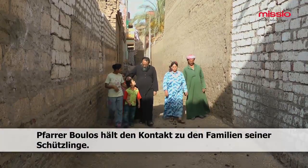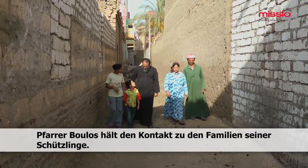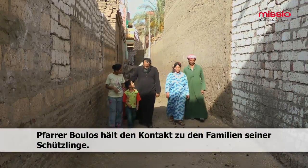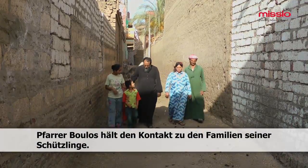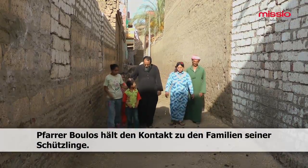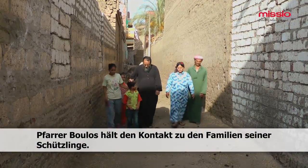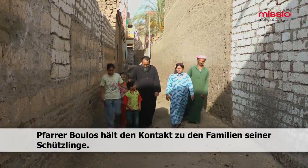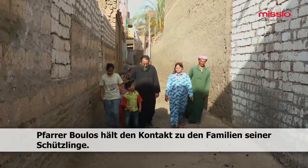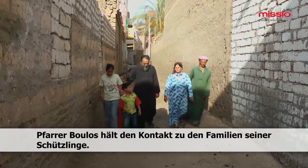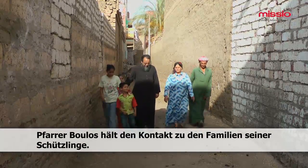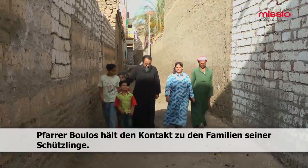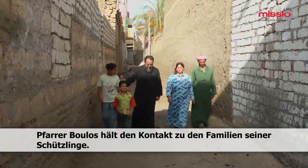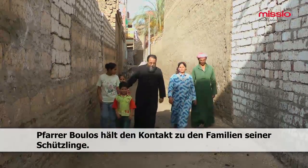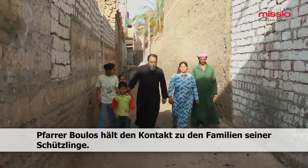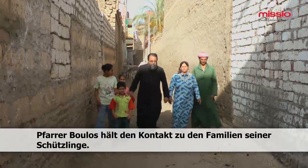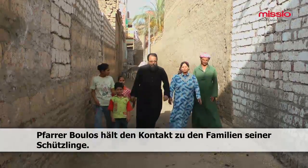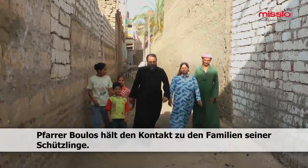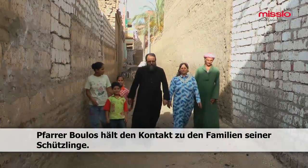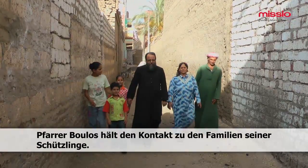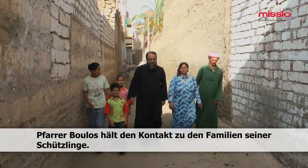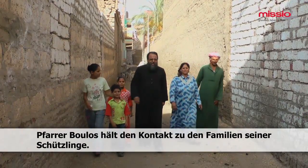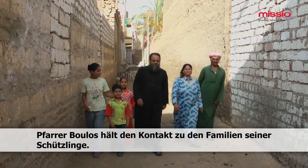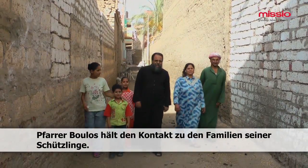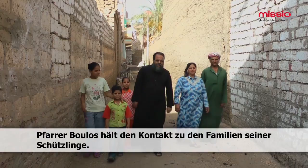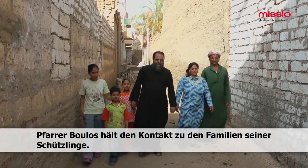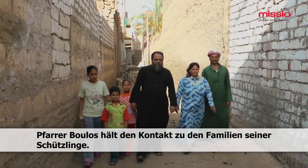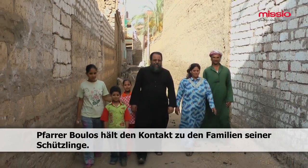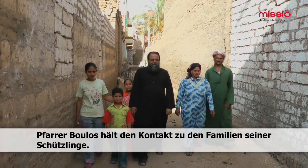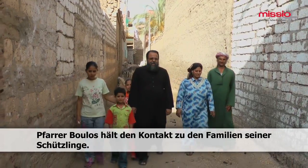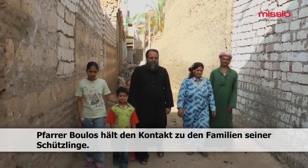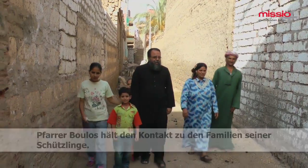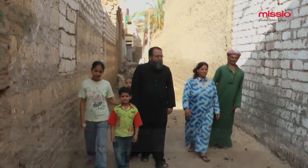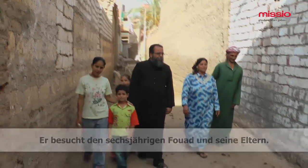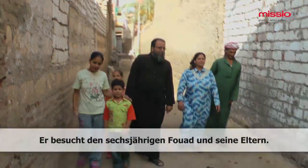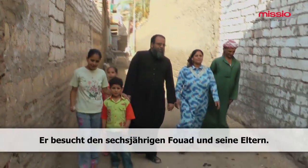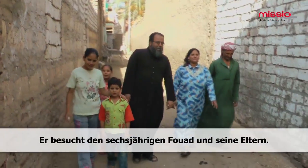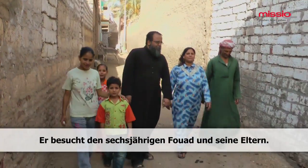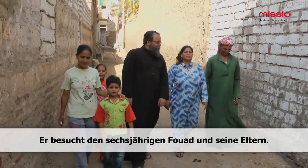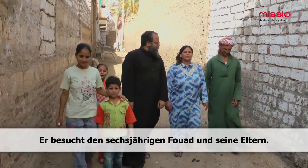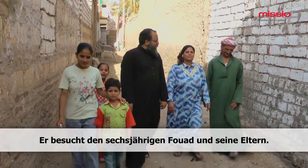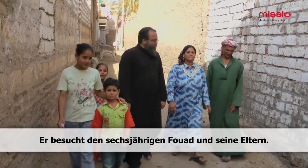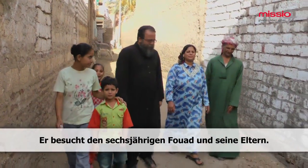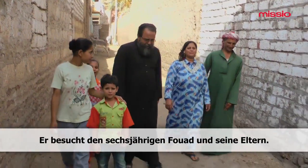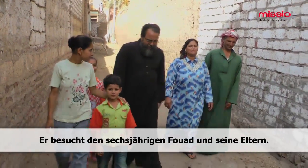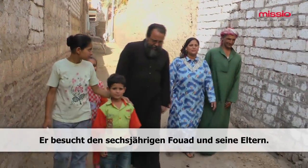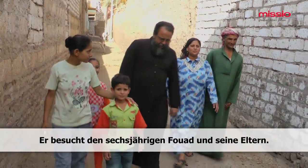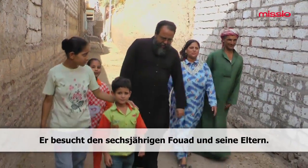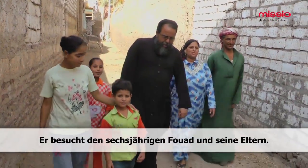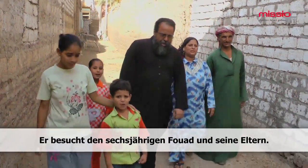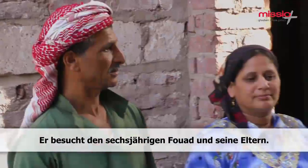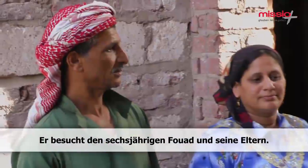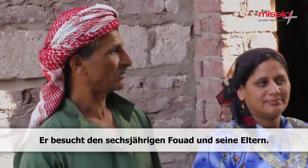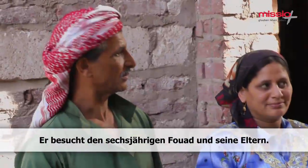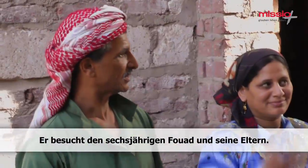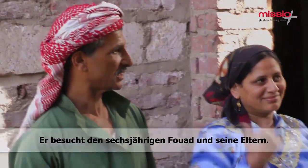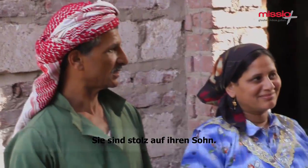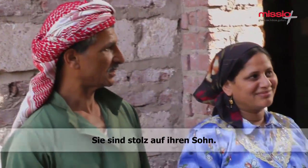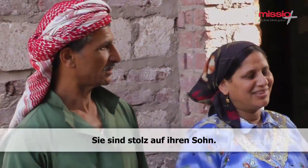Pfarrer Bulos hält den Kontakt zu den Familien seiner Schützlinge. Heute besucht er den 6-jährigen Fuad zu Hause. Seine